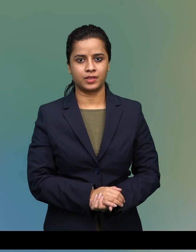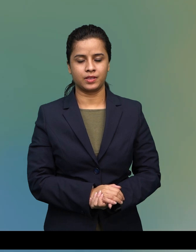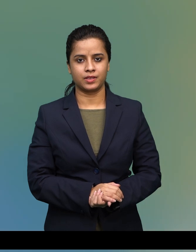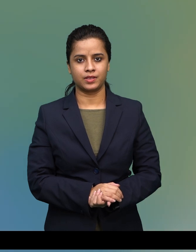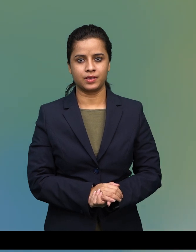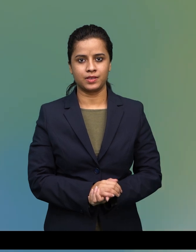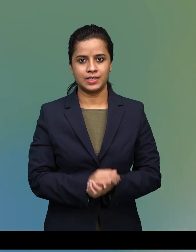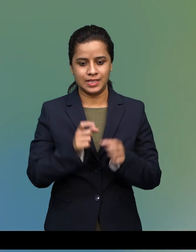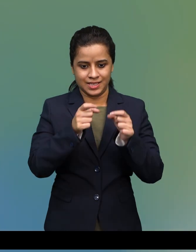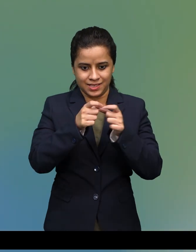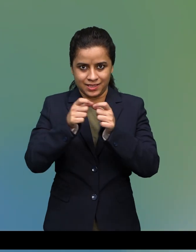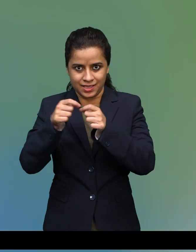ಕಿರುಬೆಳ್ಳಿಗಳು.